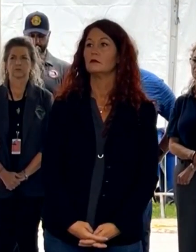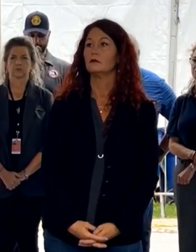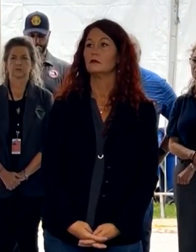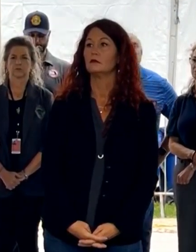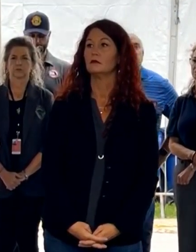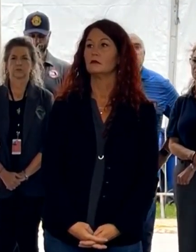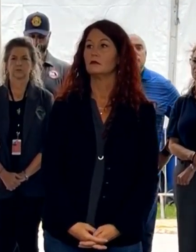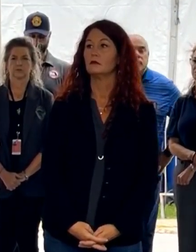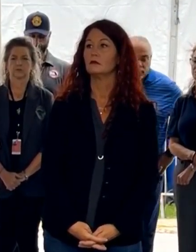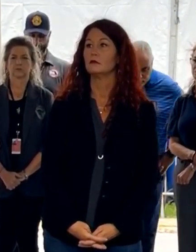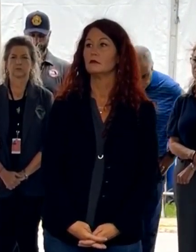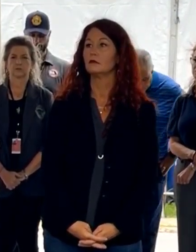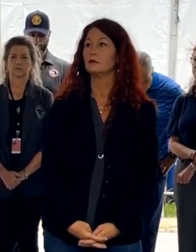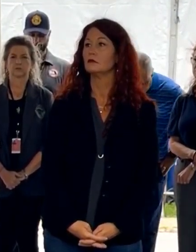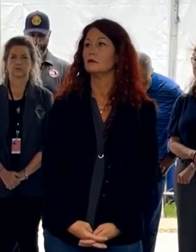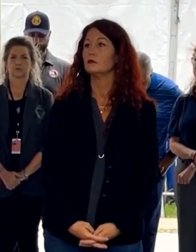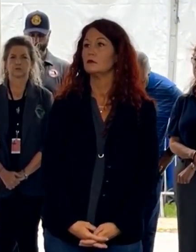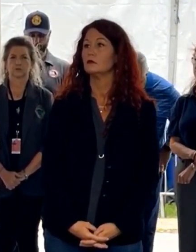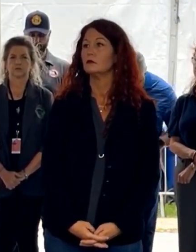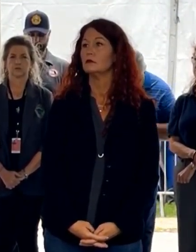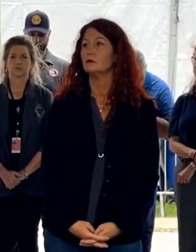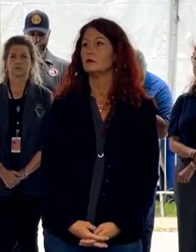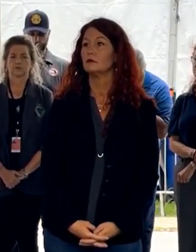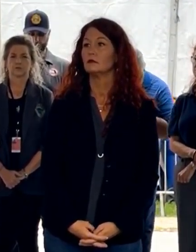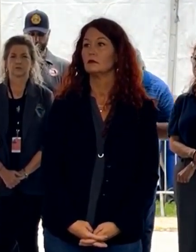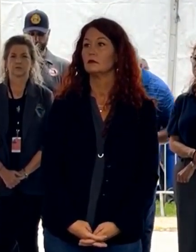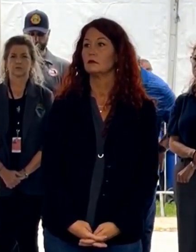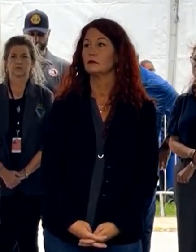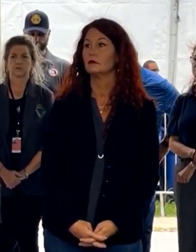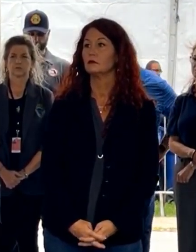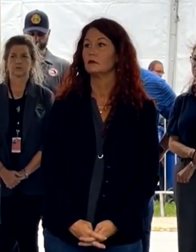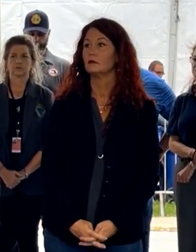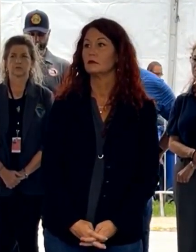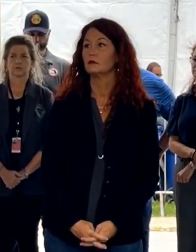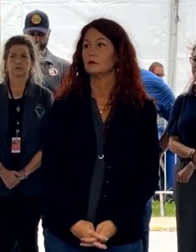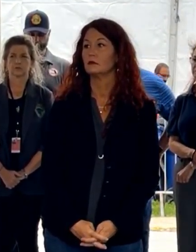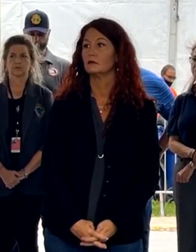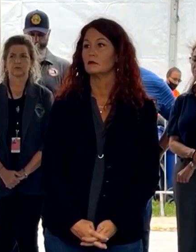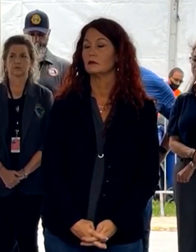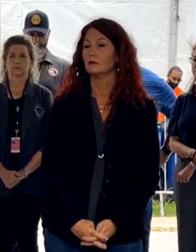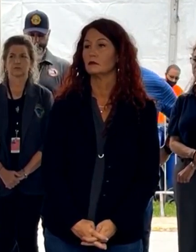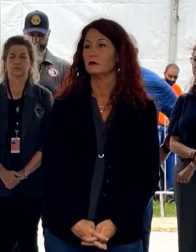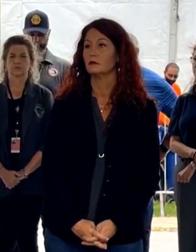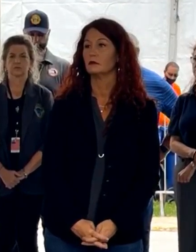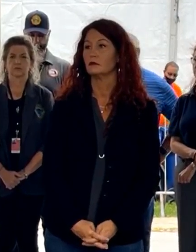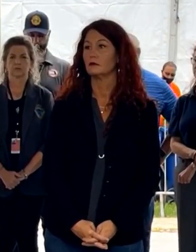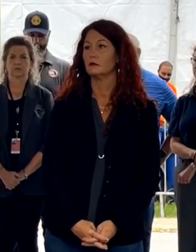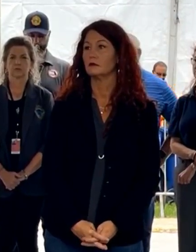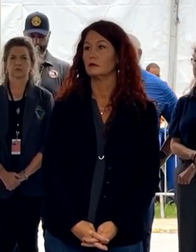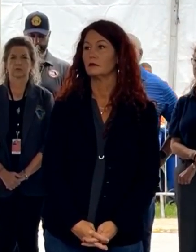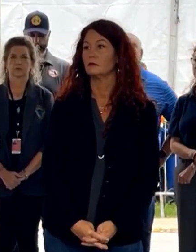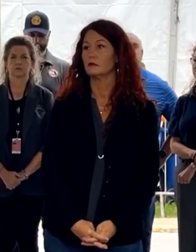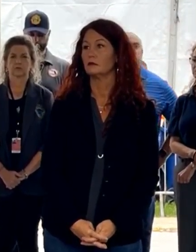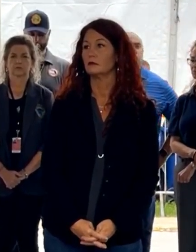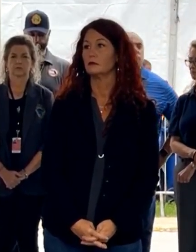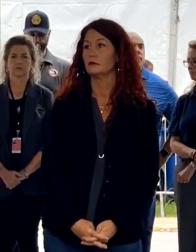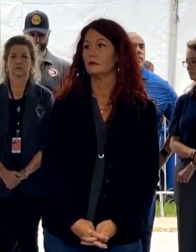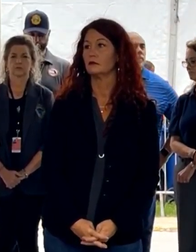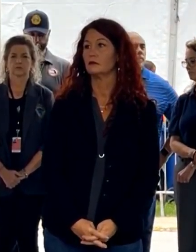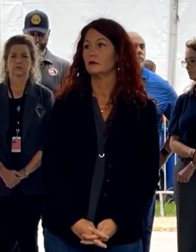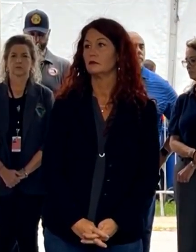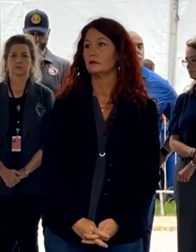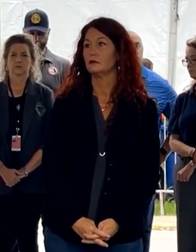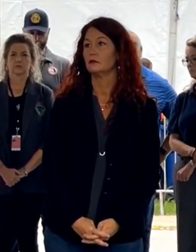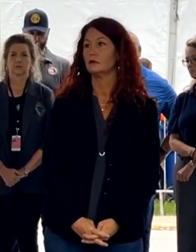hacer unas pausas por los rayos. En cuanto a otros impactos de Tropical Elsa,